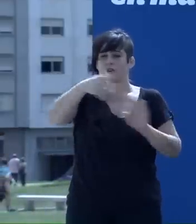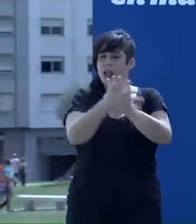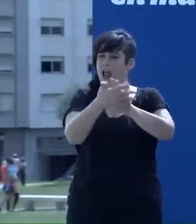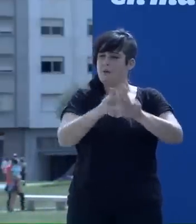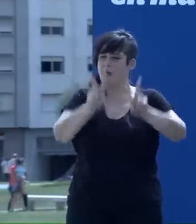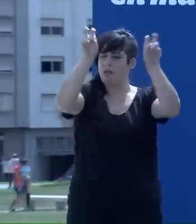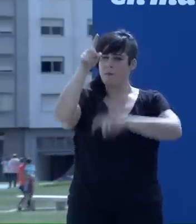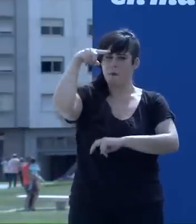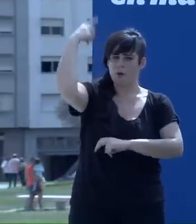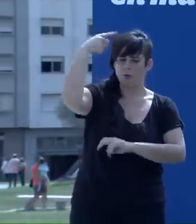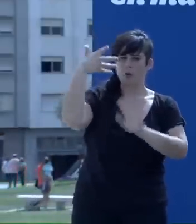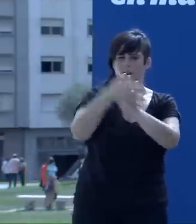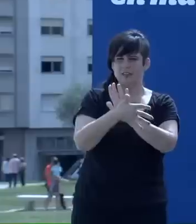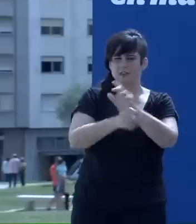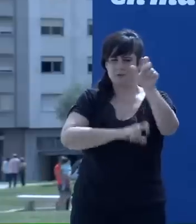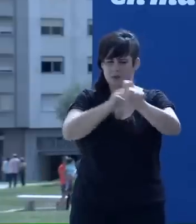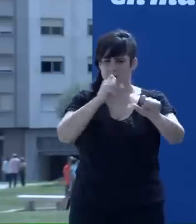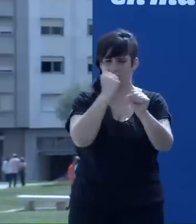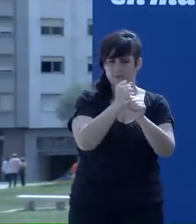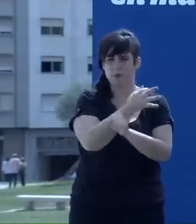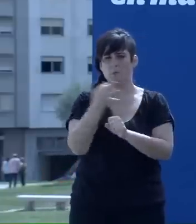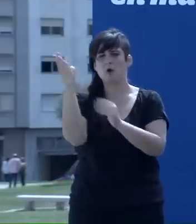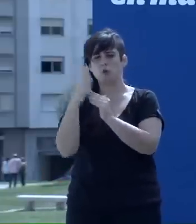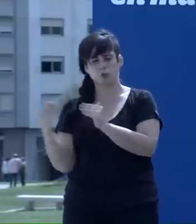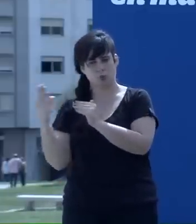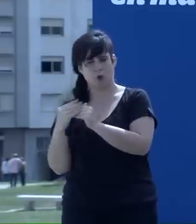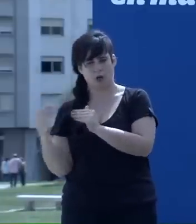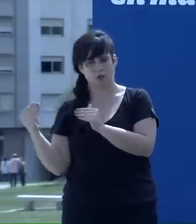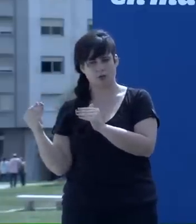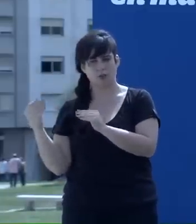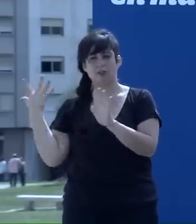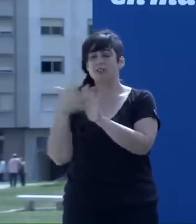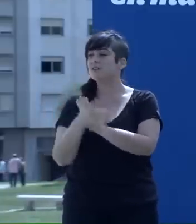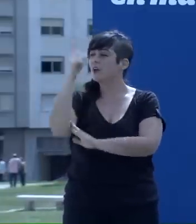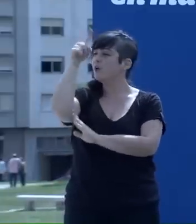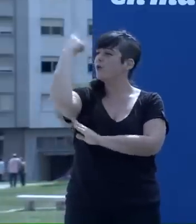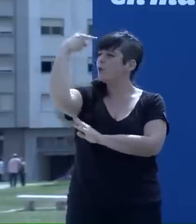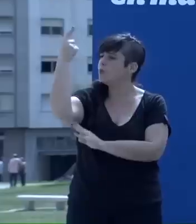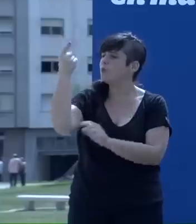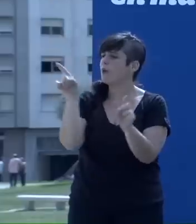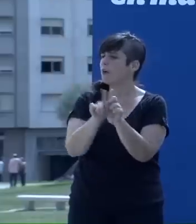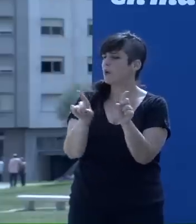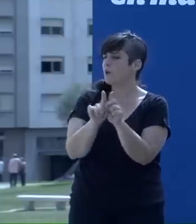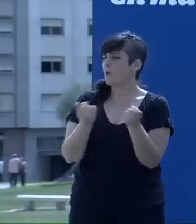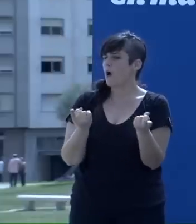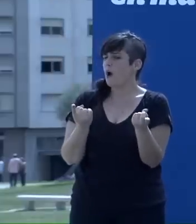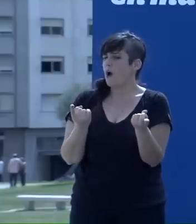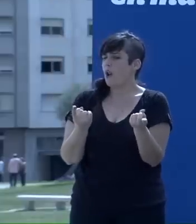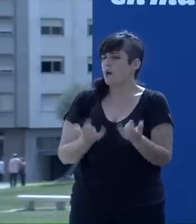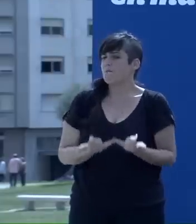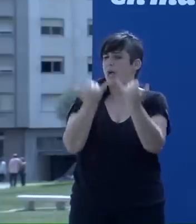de traballadores tamén e de usuarios. Non falamos de cultura como